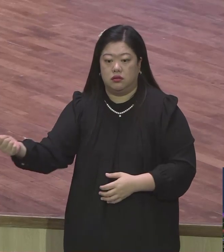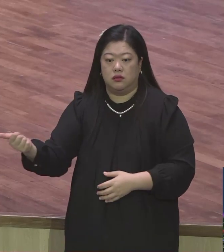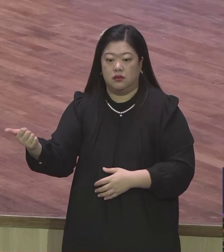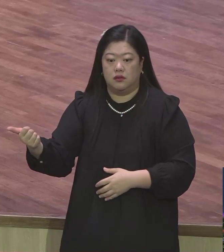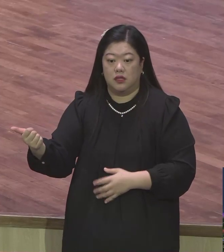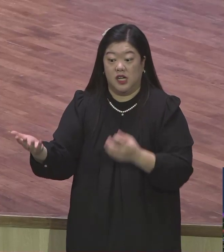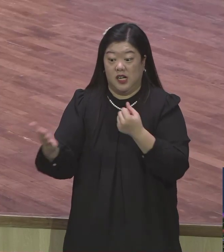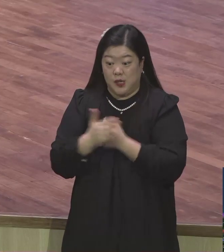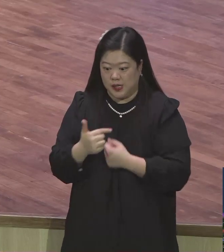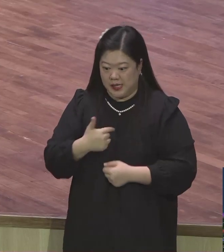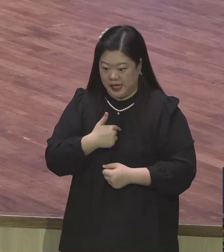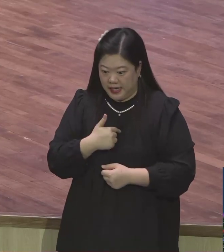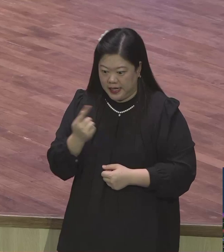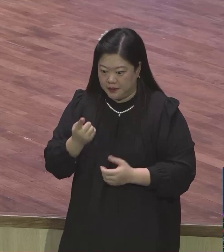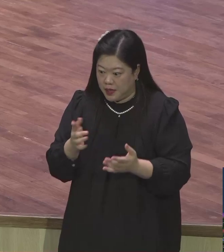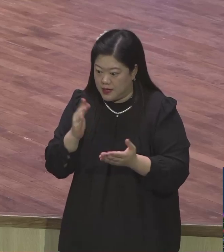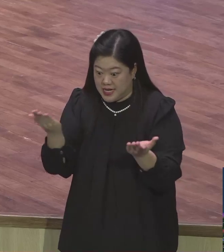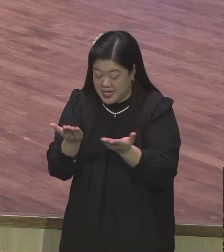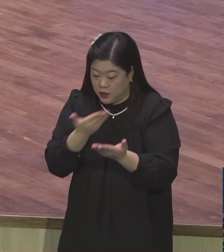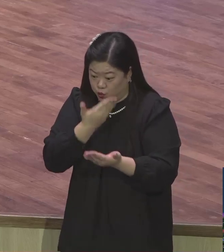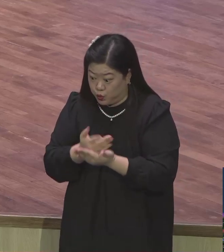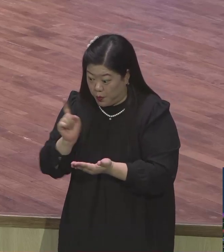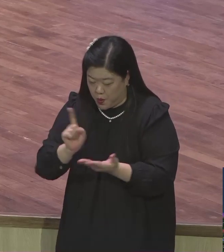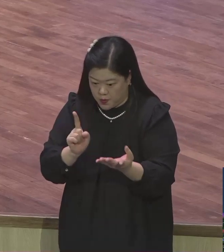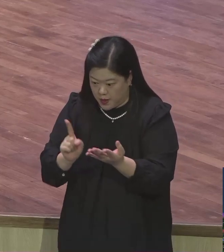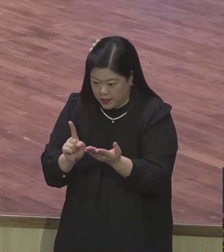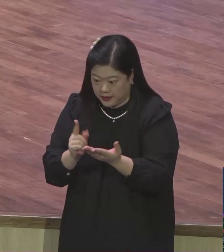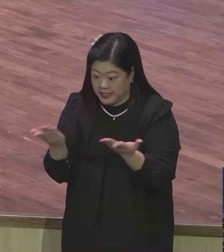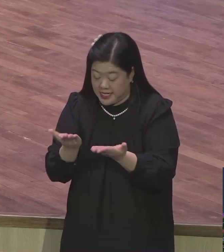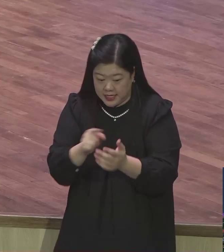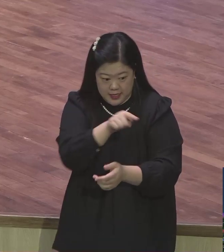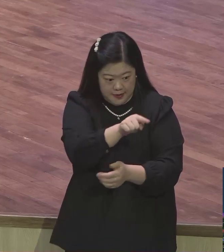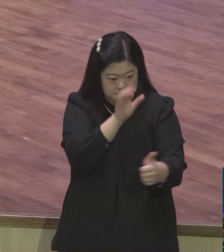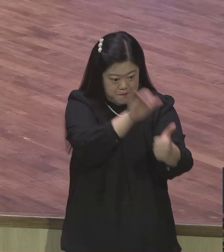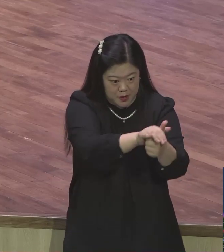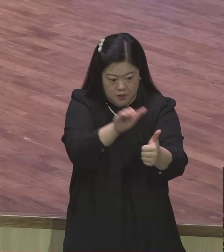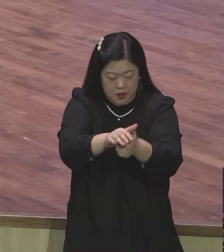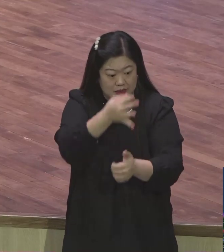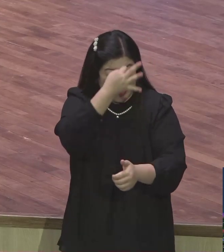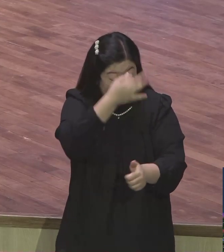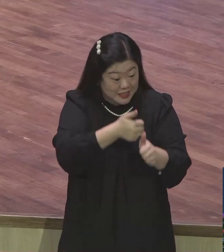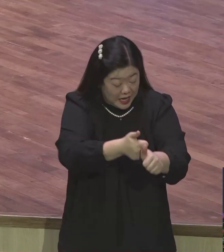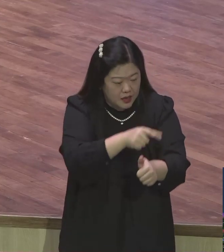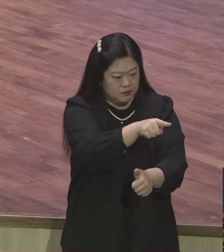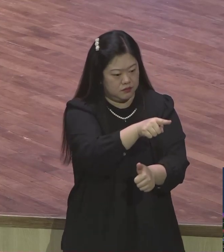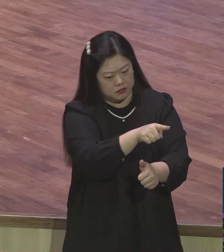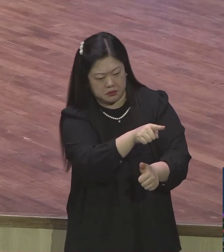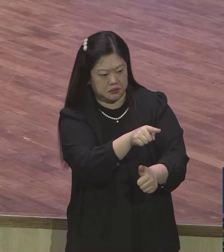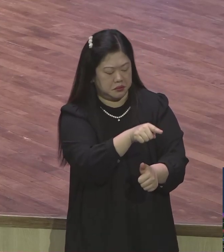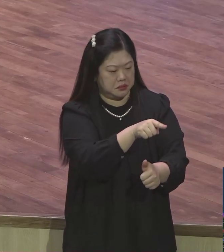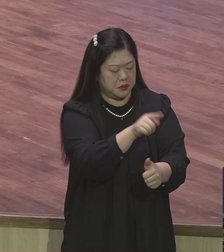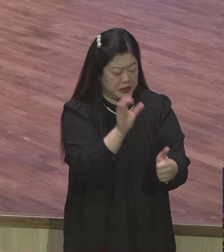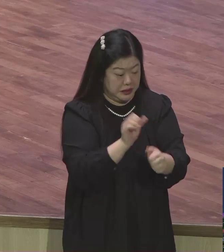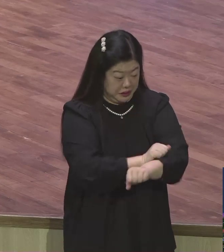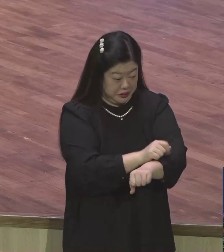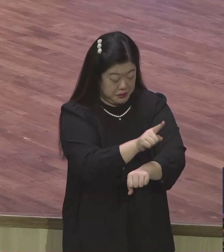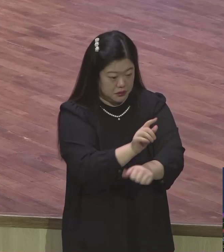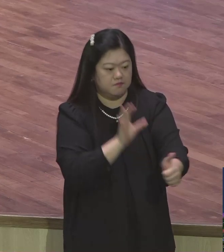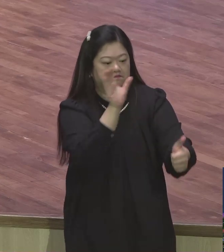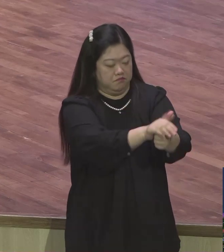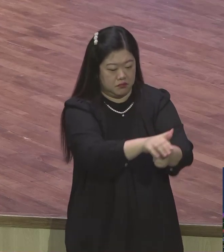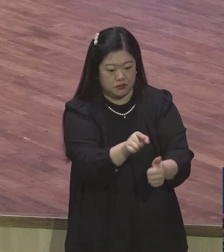없습니다. 그렇기 때문에 하나님께 주신 각자 달란트와 재능을 따라서 그렇게 각자 맡아서 하는